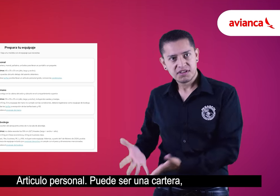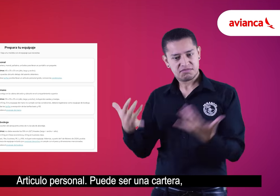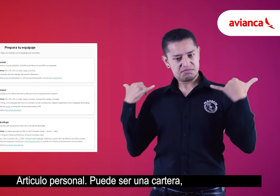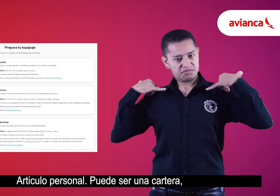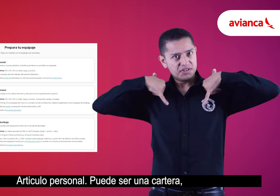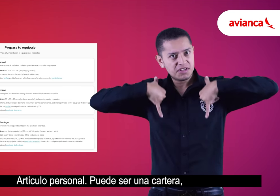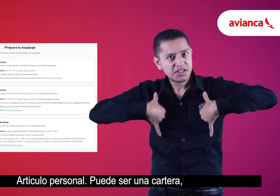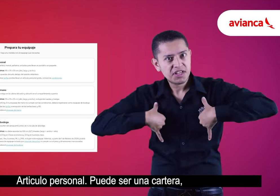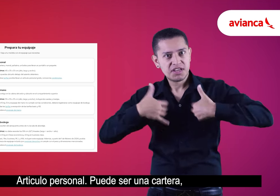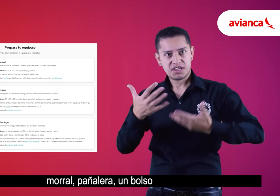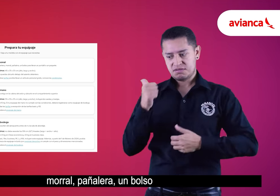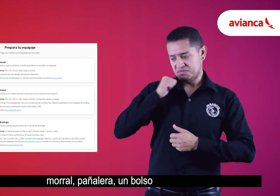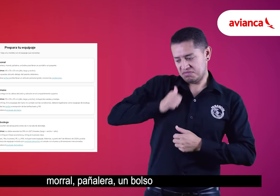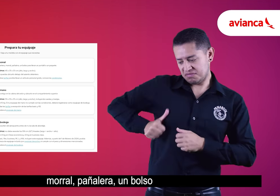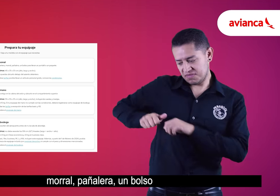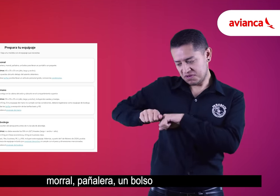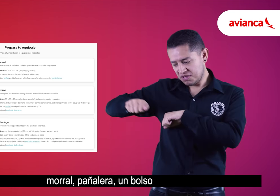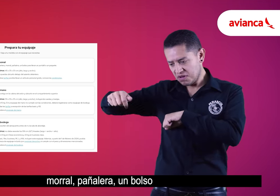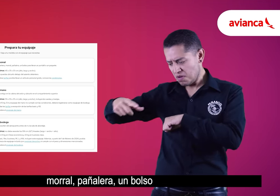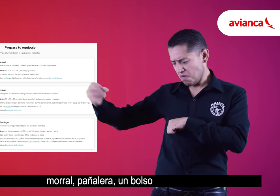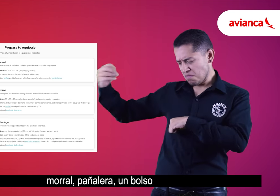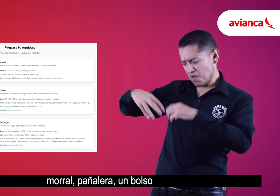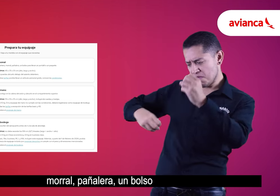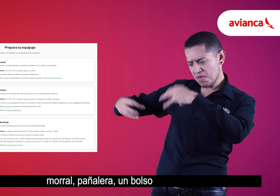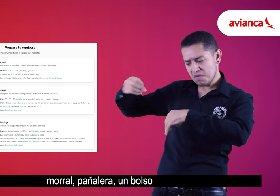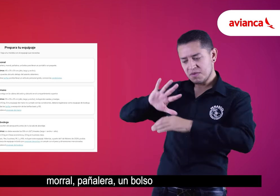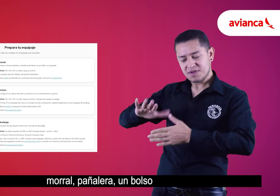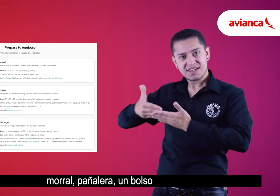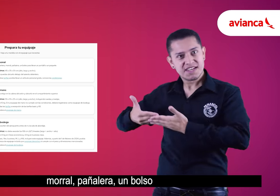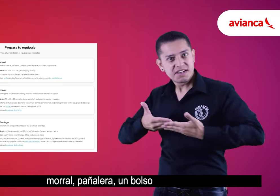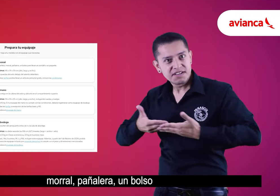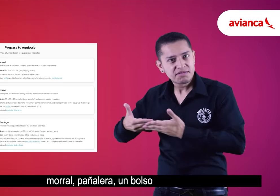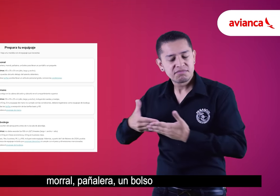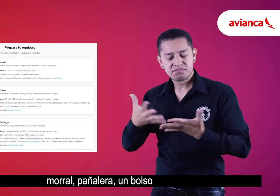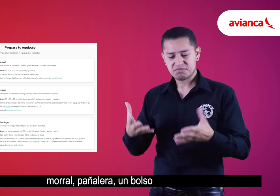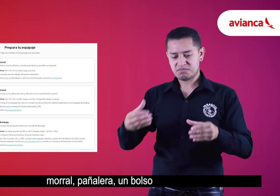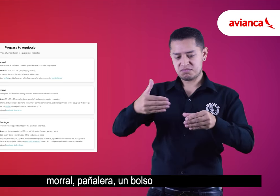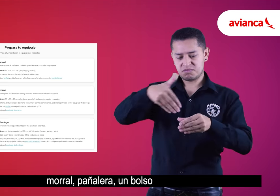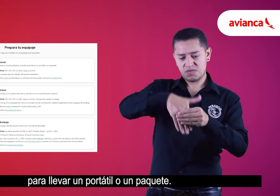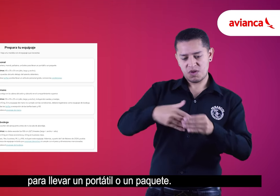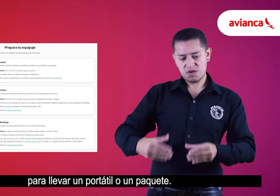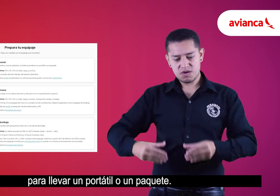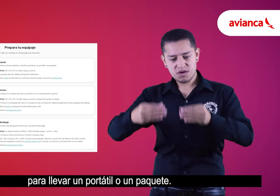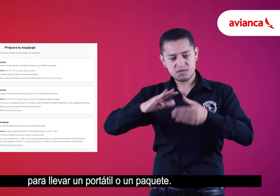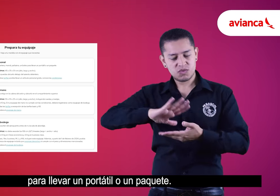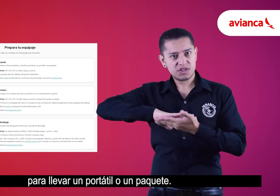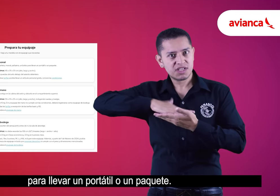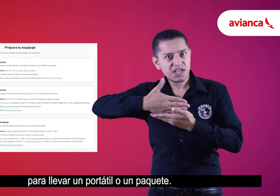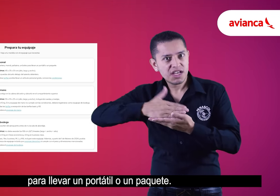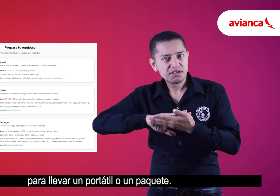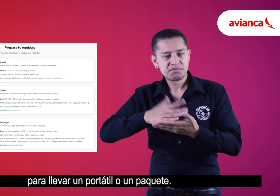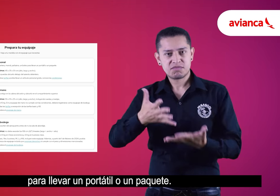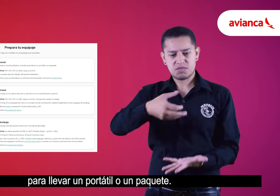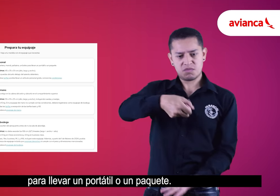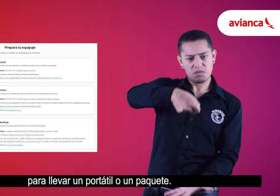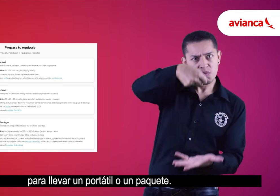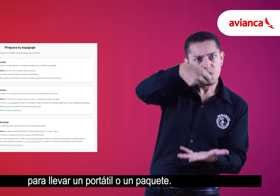una cartera, morral, pañalera, un bolso para llevar un portátil o un